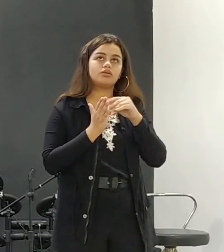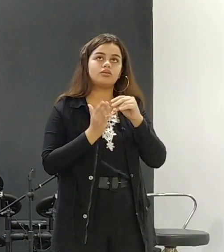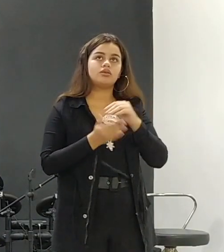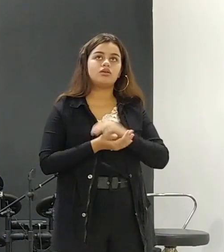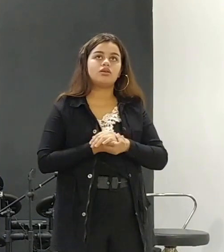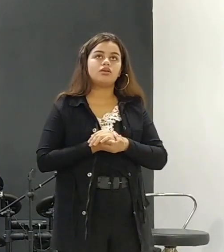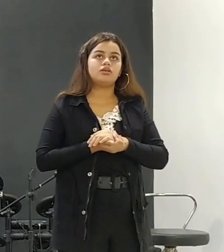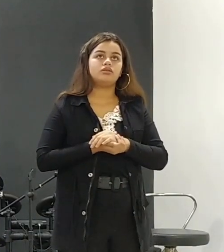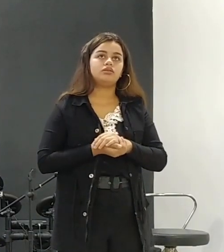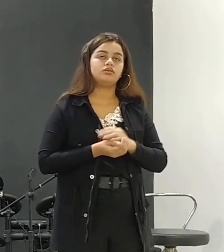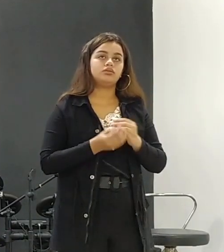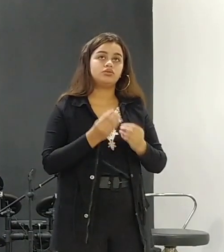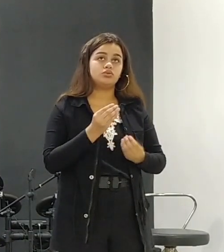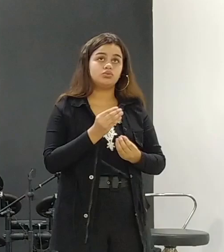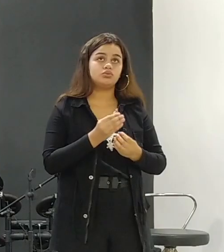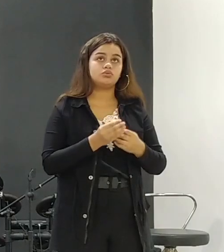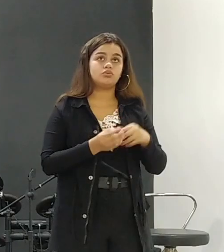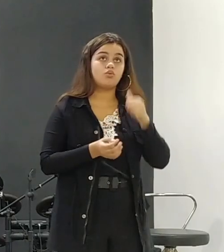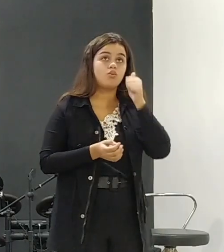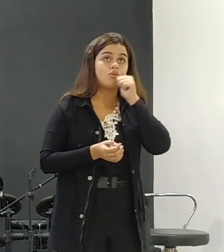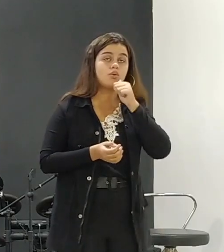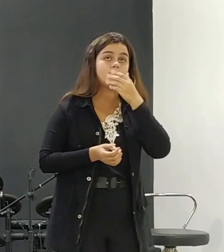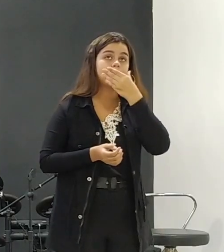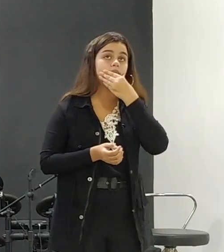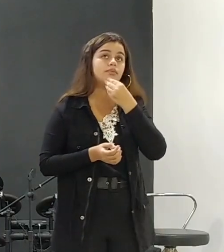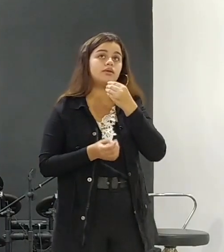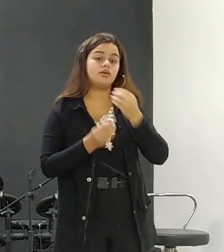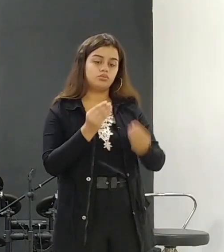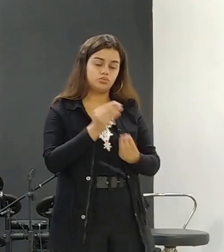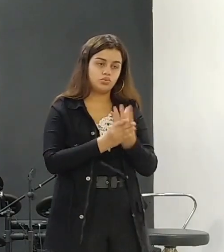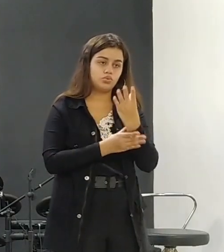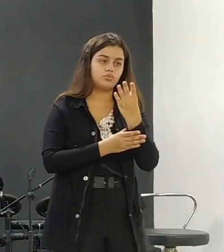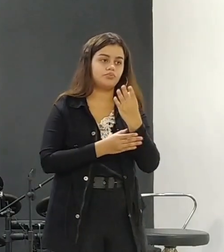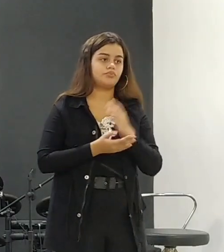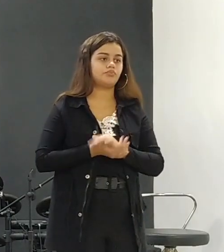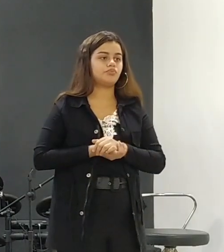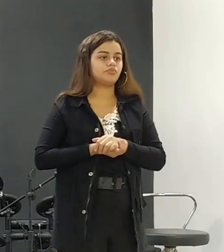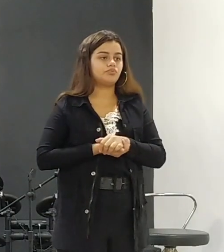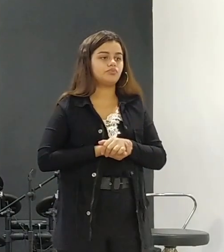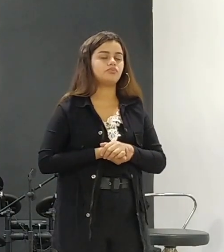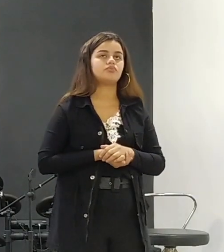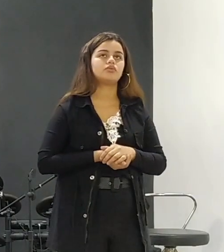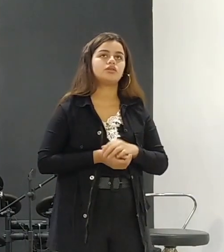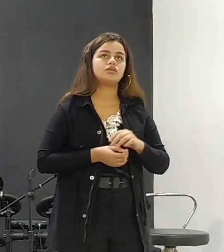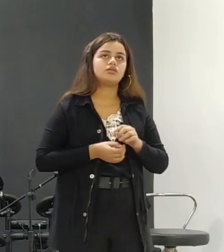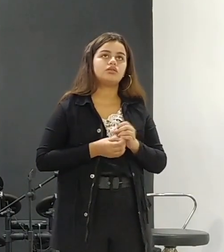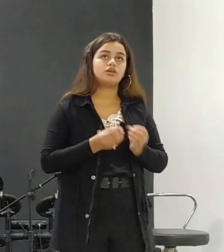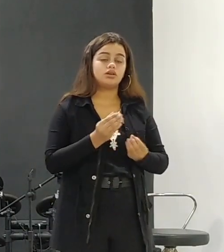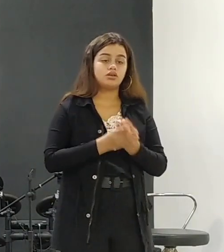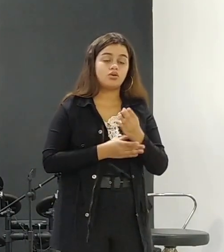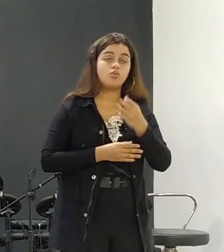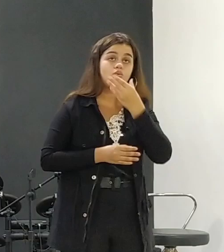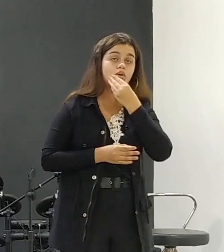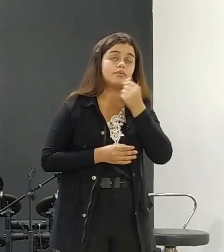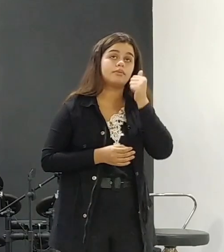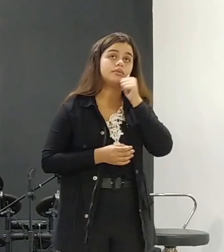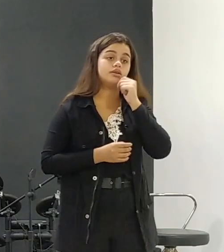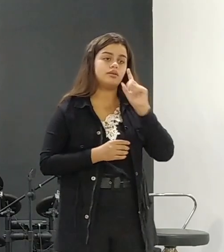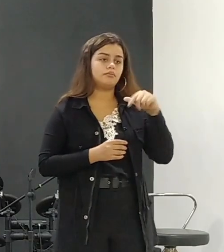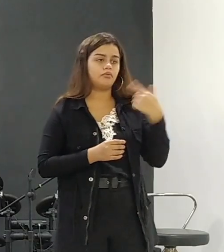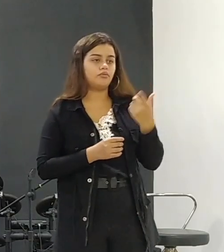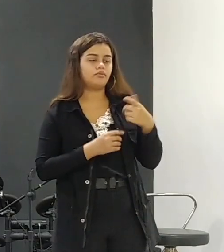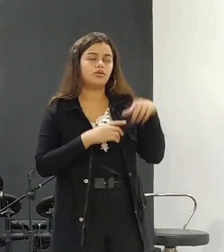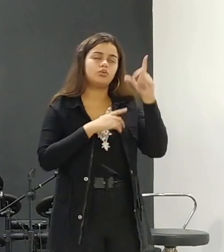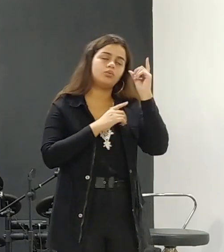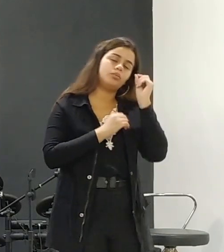o criou, homem e mulher o criou. Quando Deus ele cria o homem, ele já cria homem e mulher. Depois ele faz o homem cair